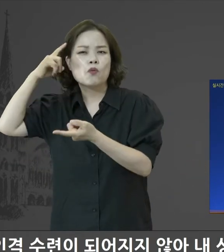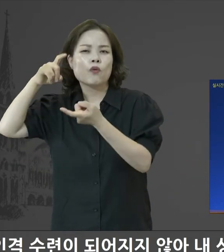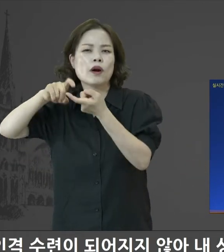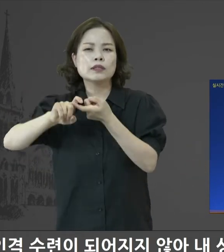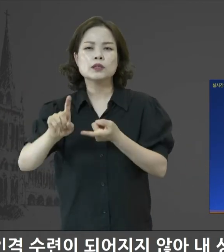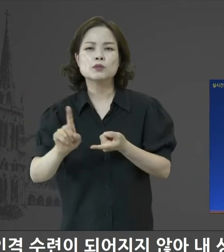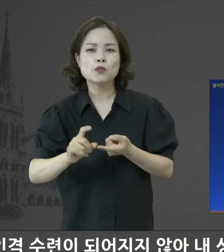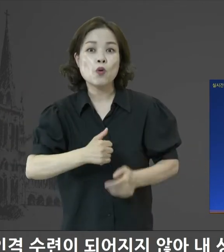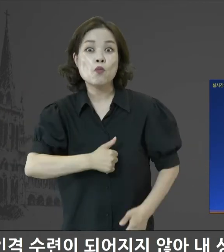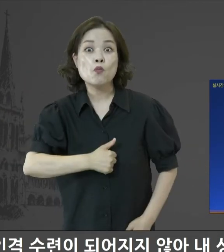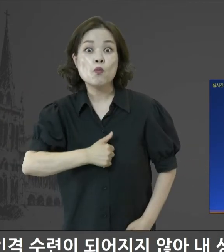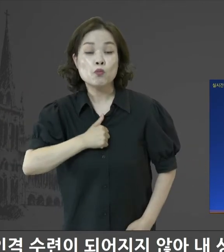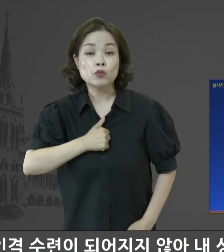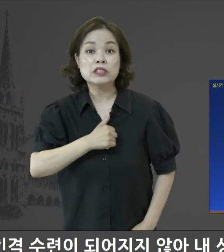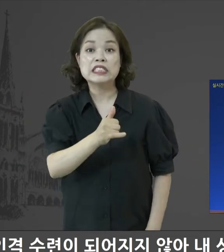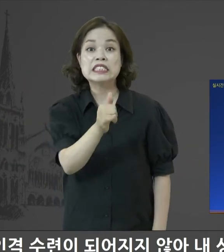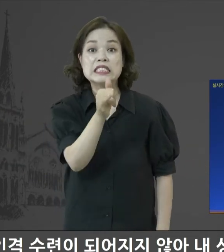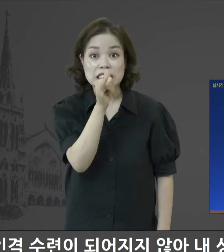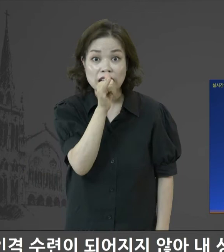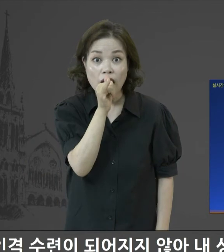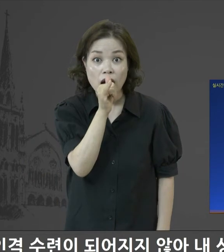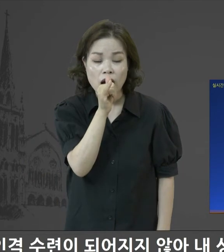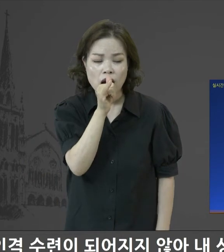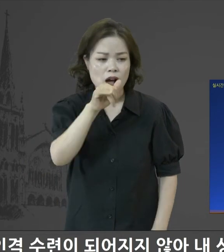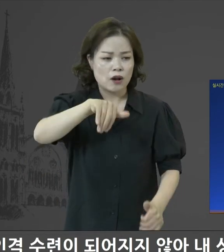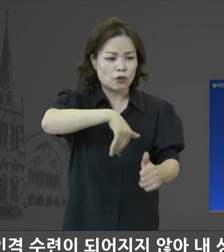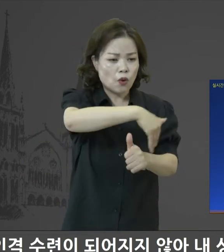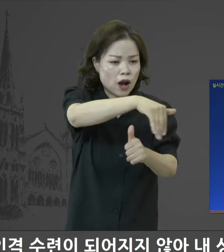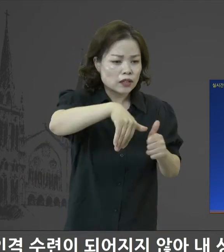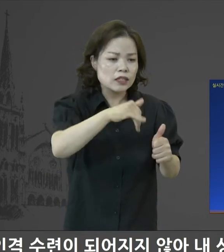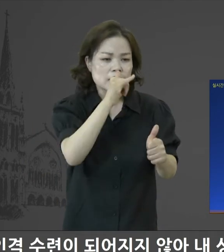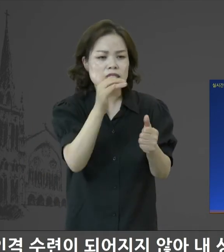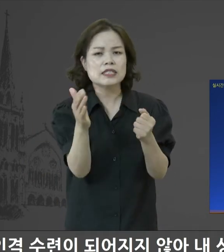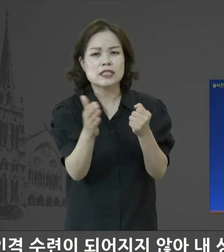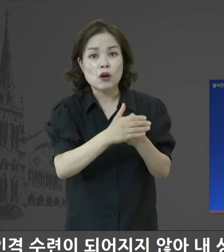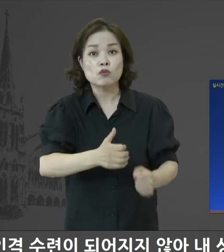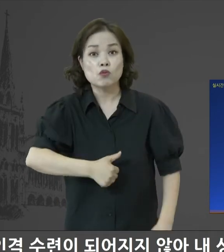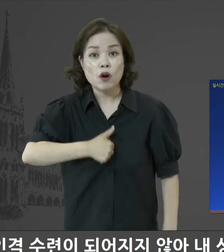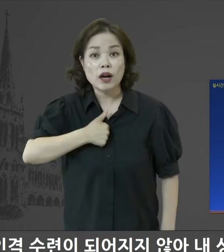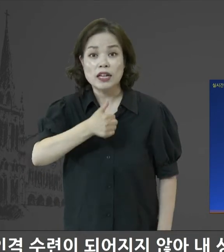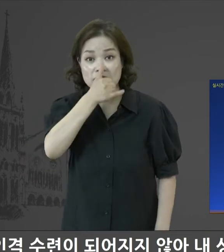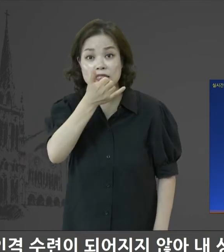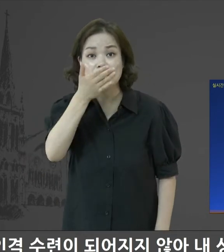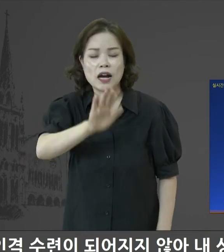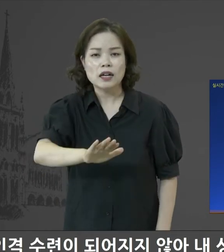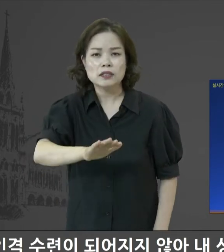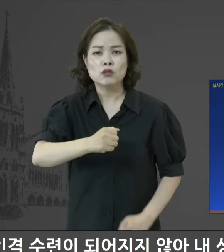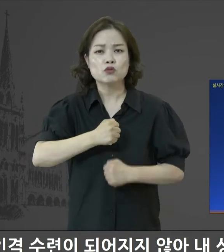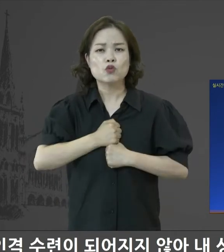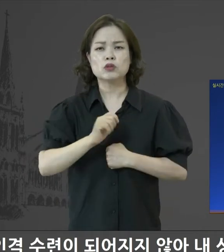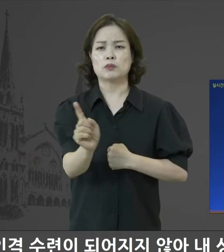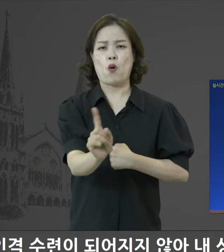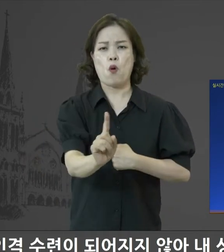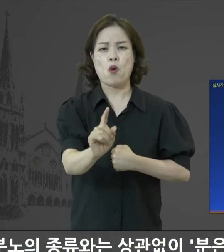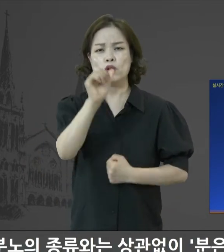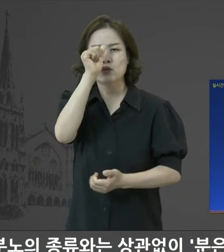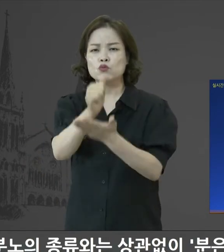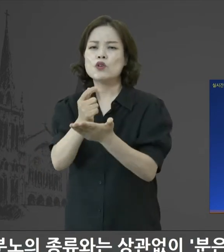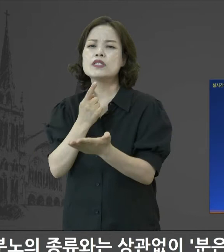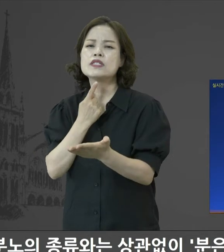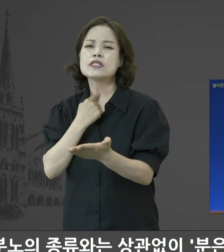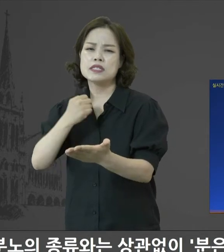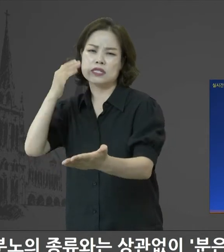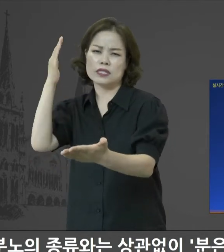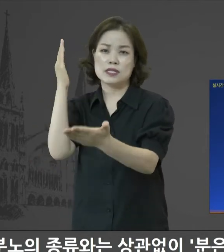것은 분은 낼 수밖에 없는 환경에 처할 수 있으니 내라. 그런데 주의할 것은 죄는 짓지